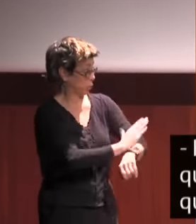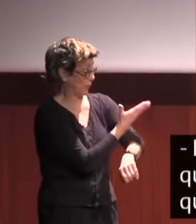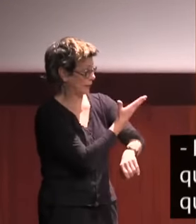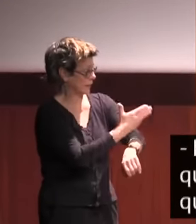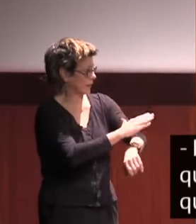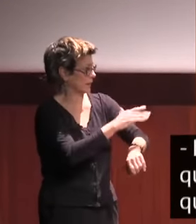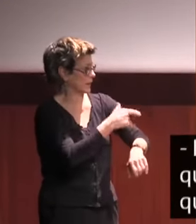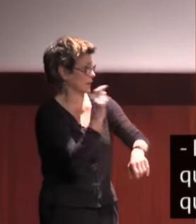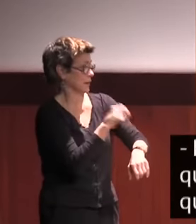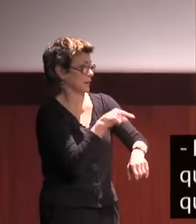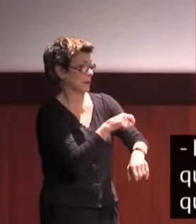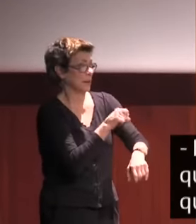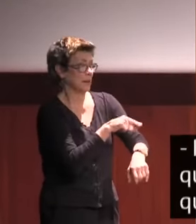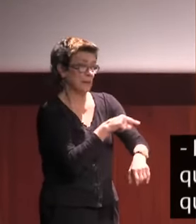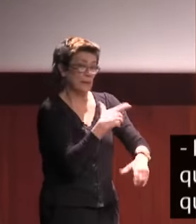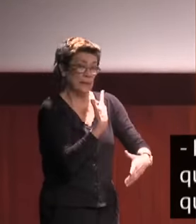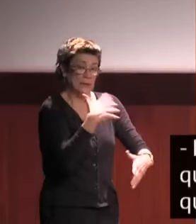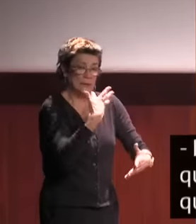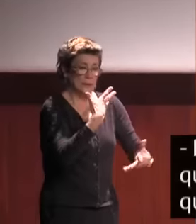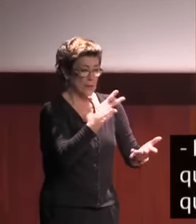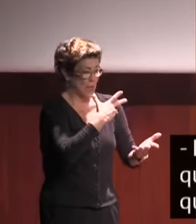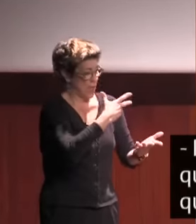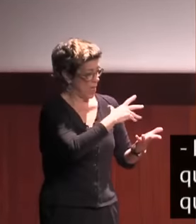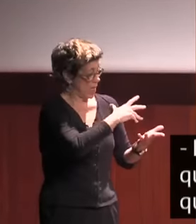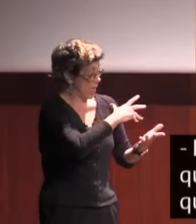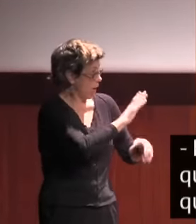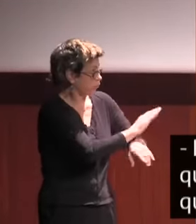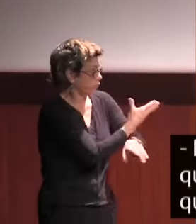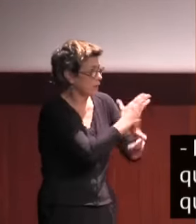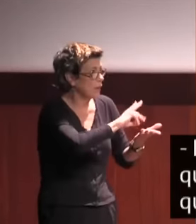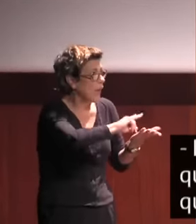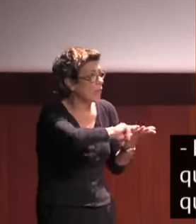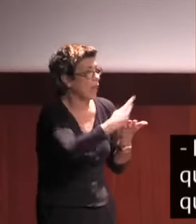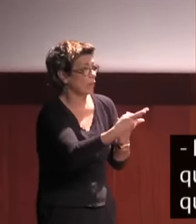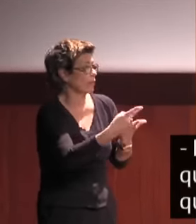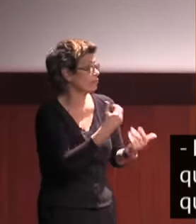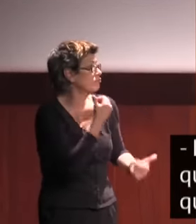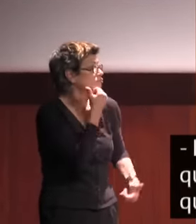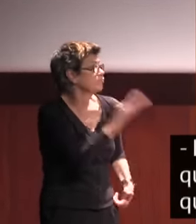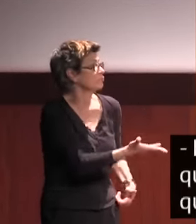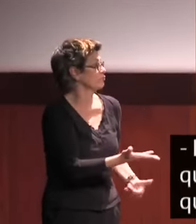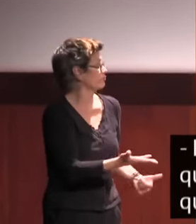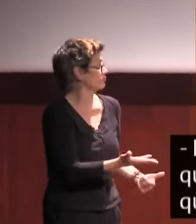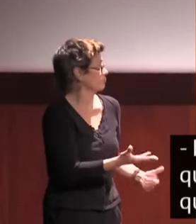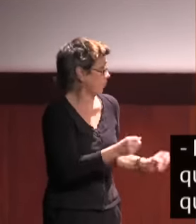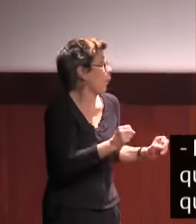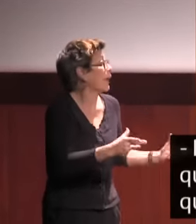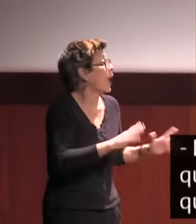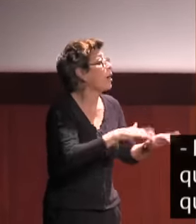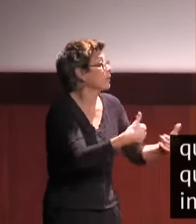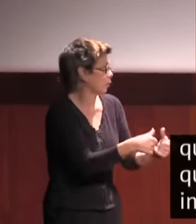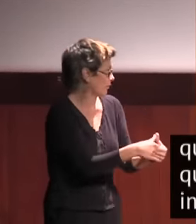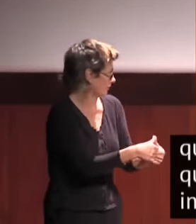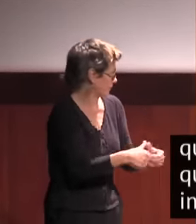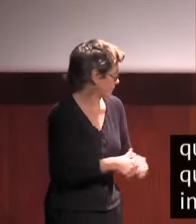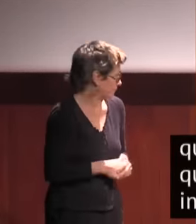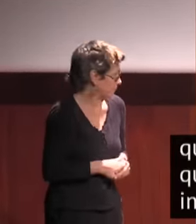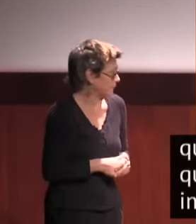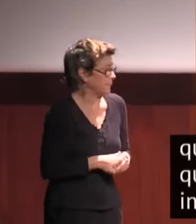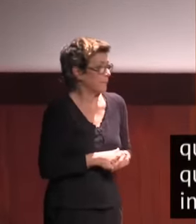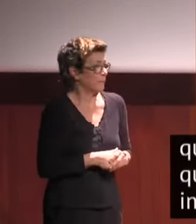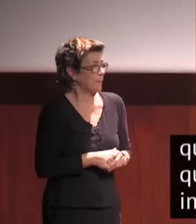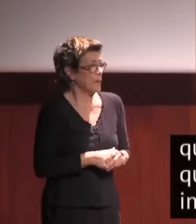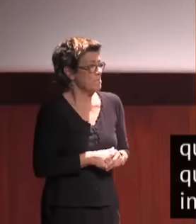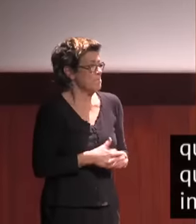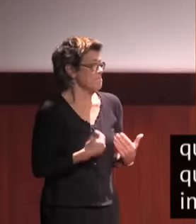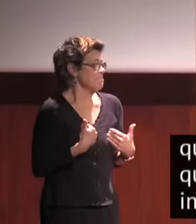sait que la traduction de la poésie, c'est impossible. Une fois qu'on a posé ça, on dit comment on fait. Et pour moi, je me